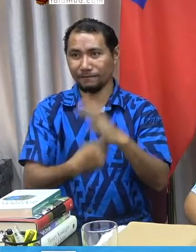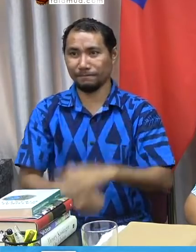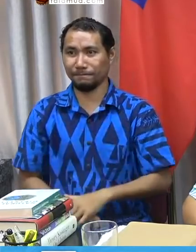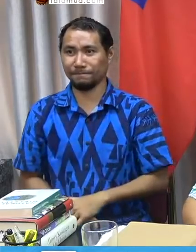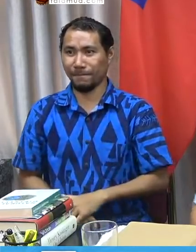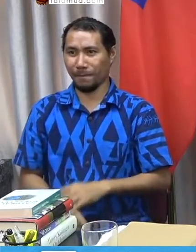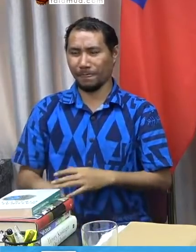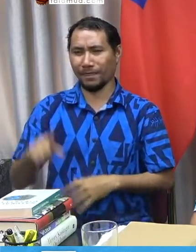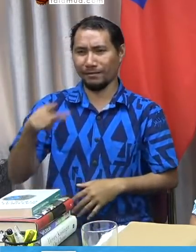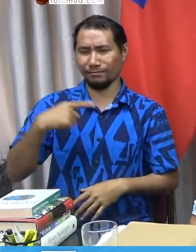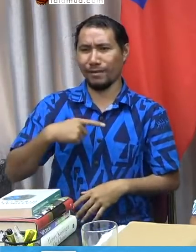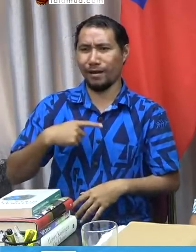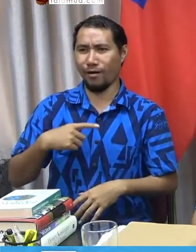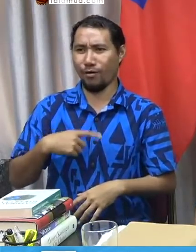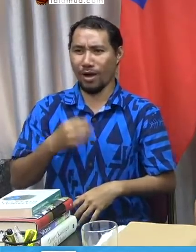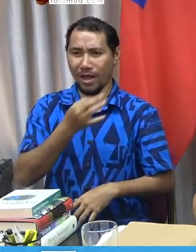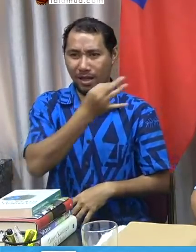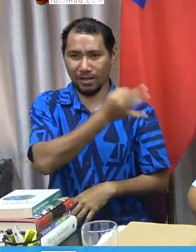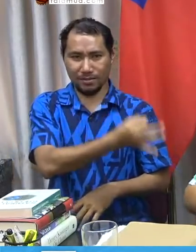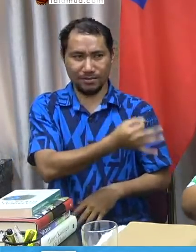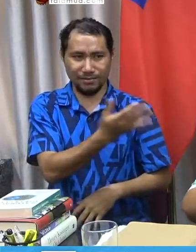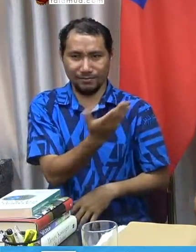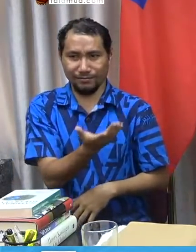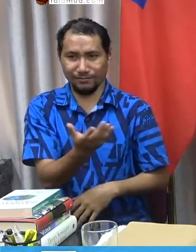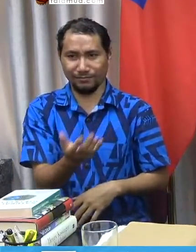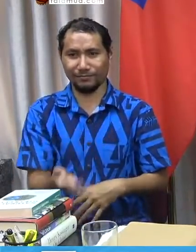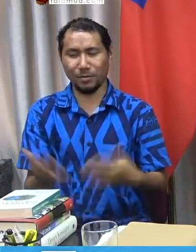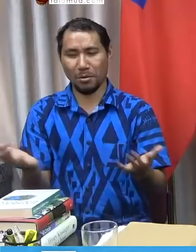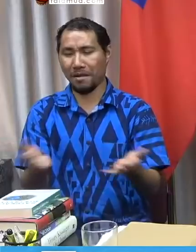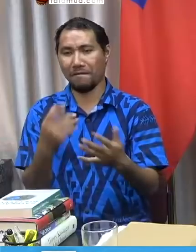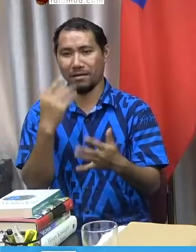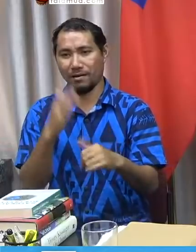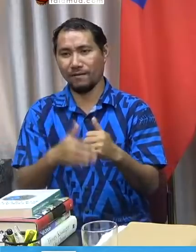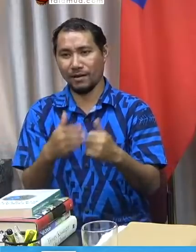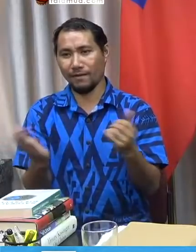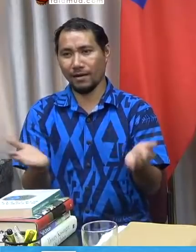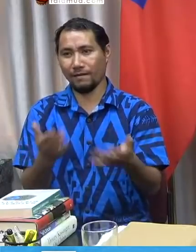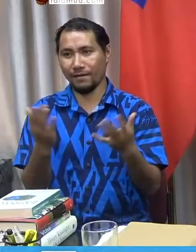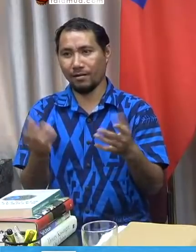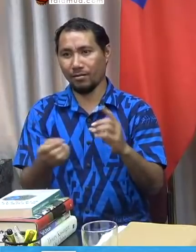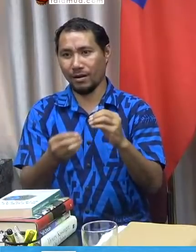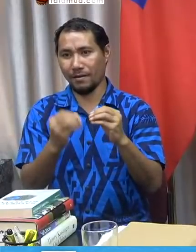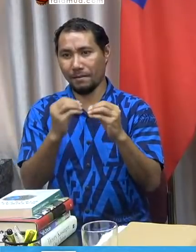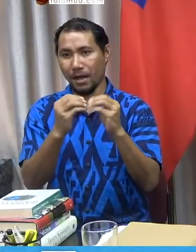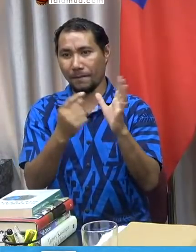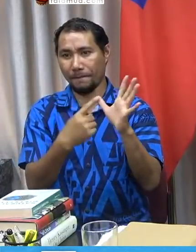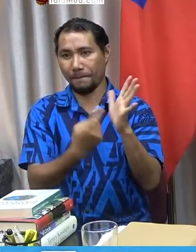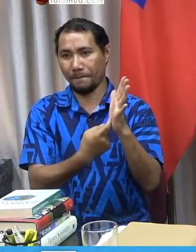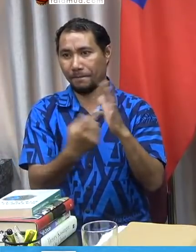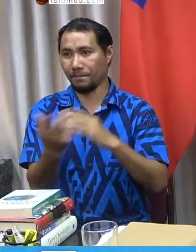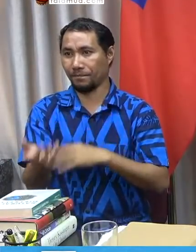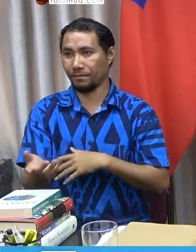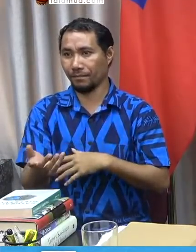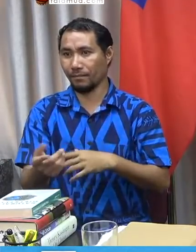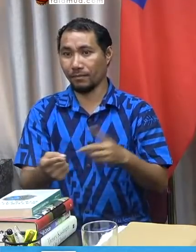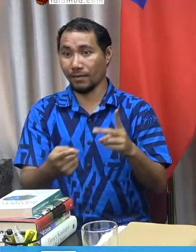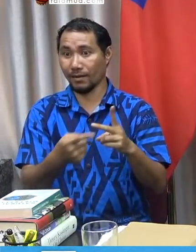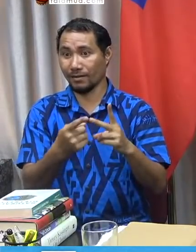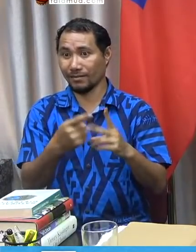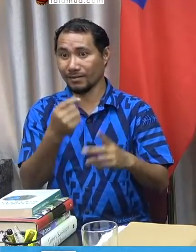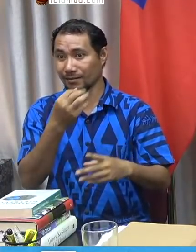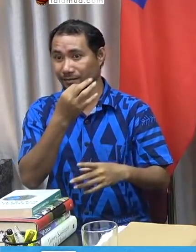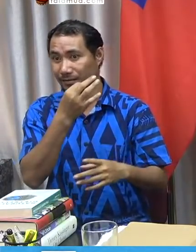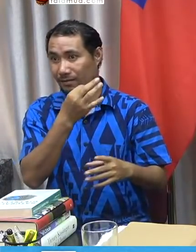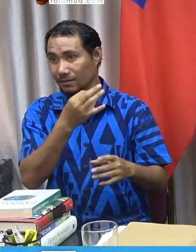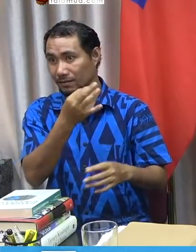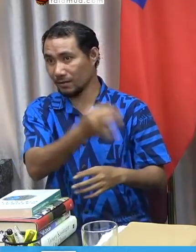la me che si le pa ele tu fauli farkala ne se apsili la fiola ka mon mole pe famo ni o